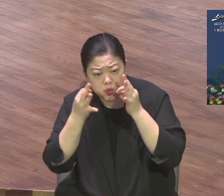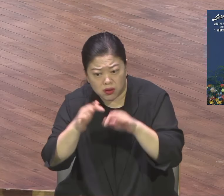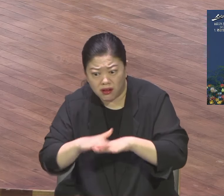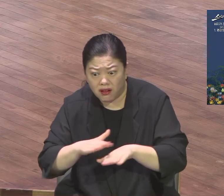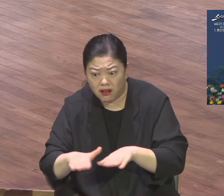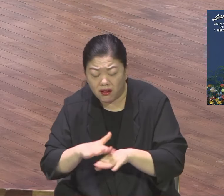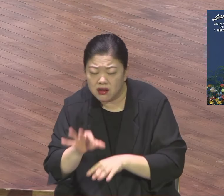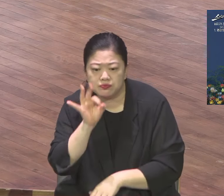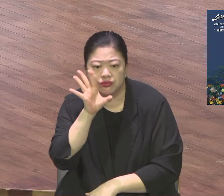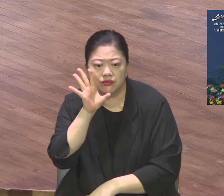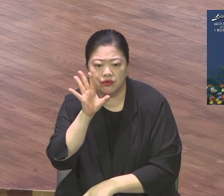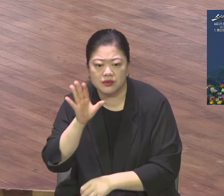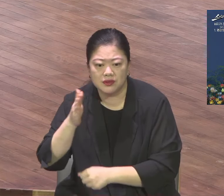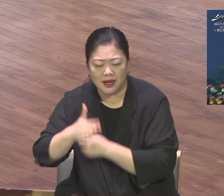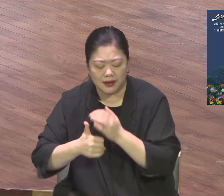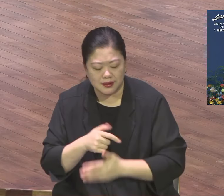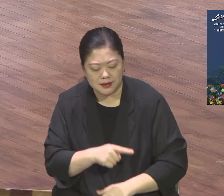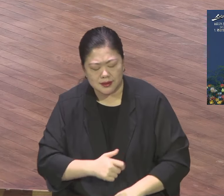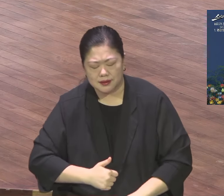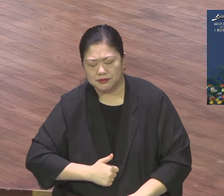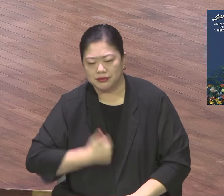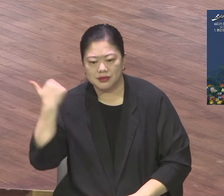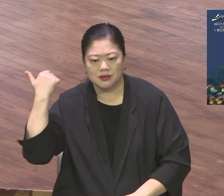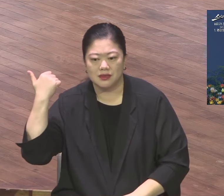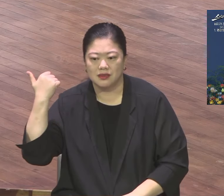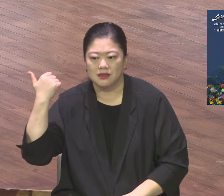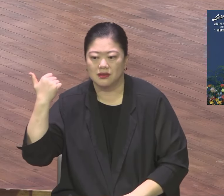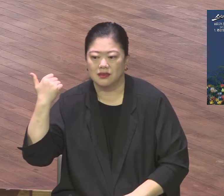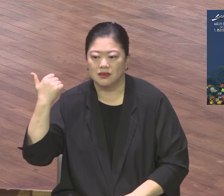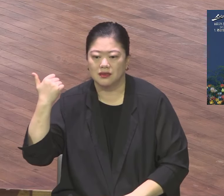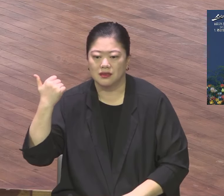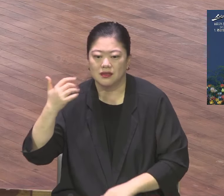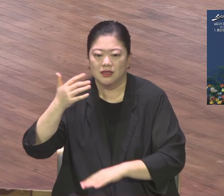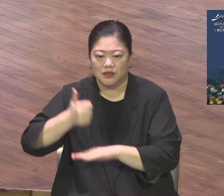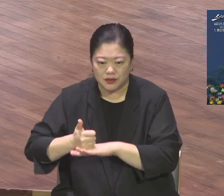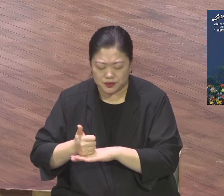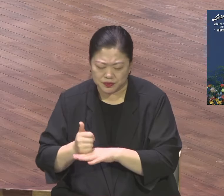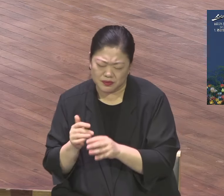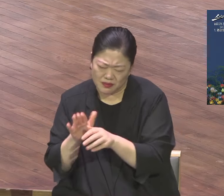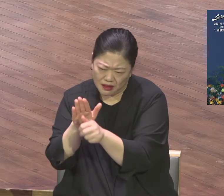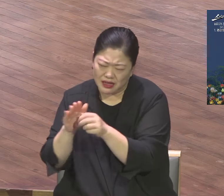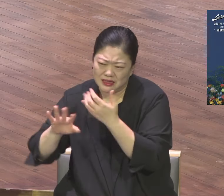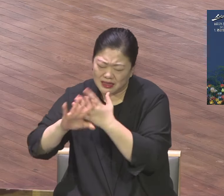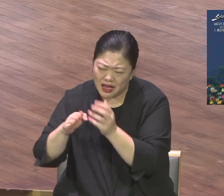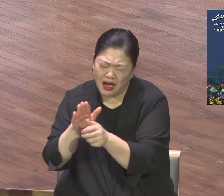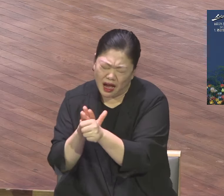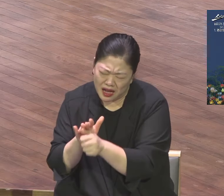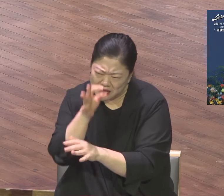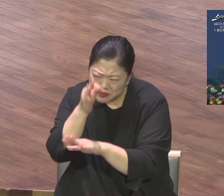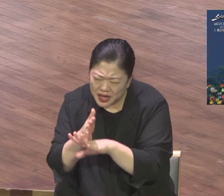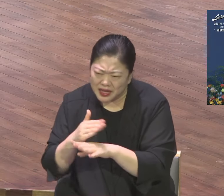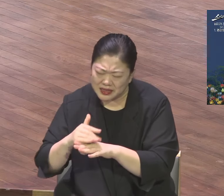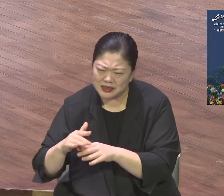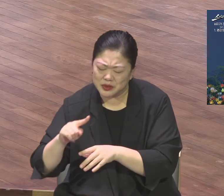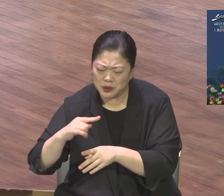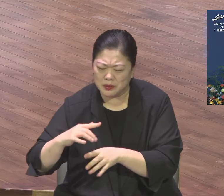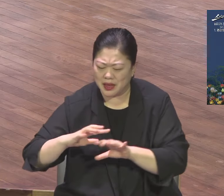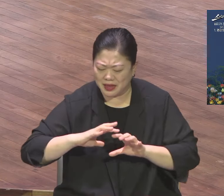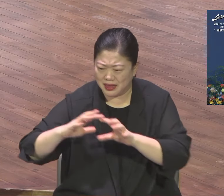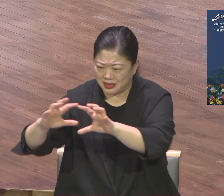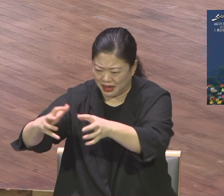방법으로 해결해 보려고 하다가 결국 실패하고 말았어요. 어떻게